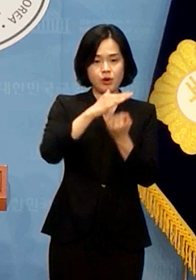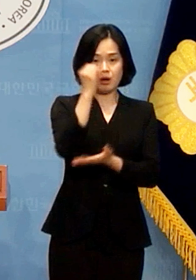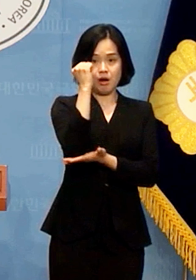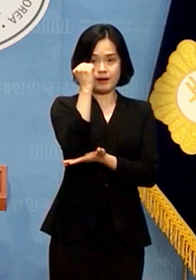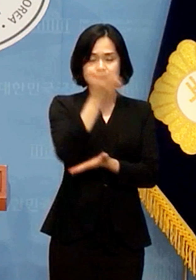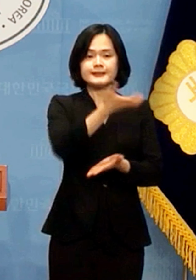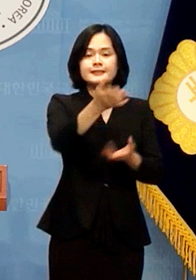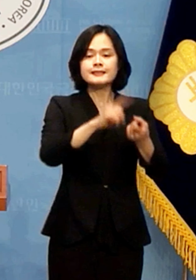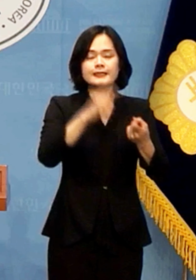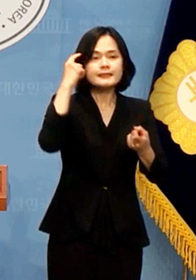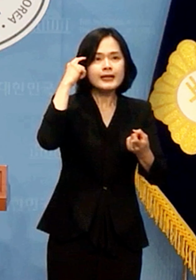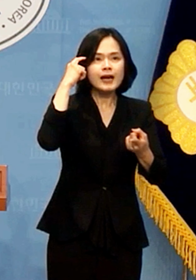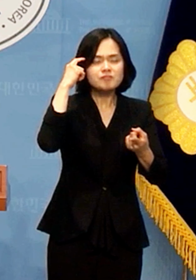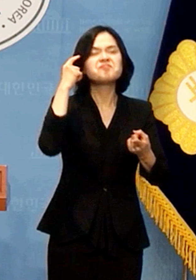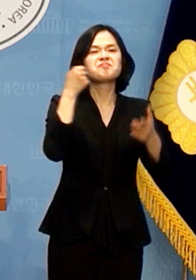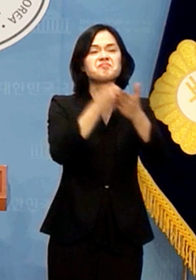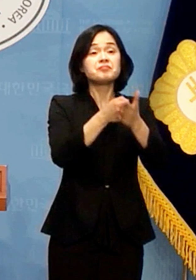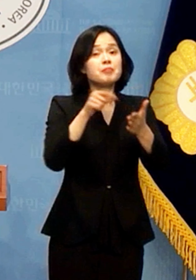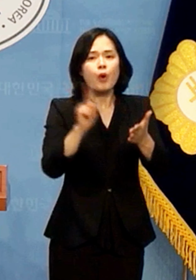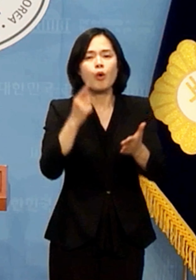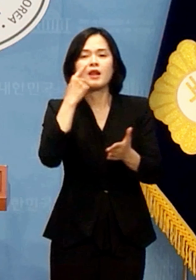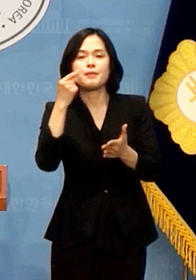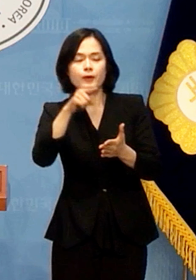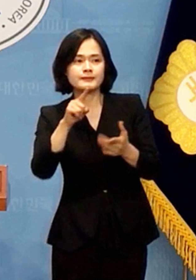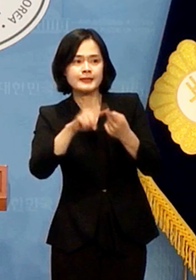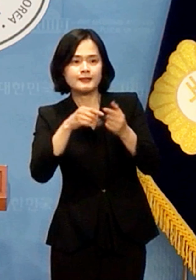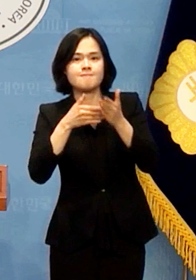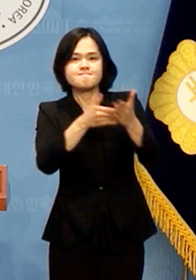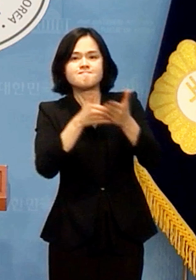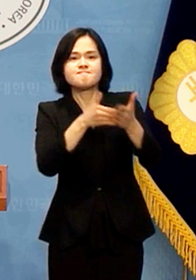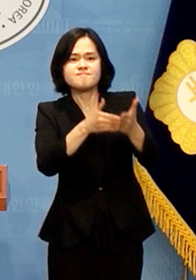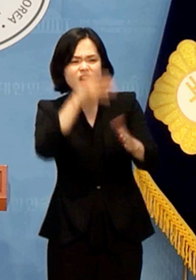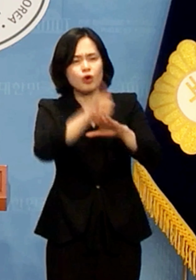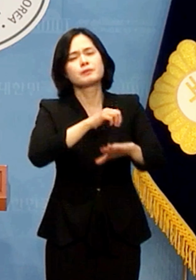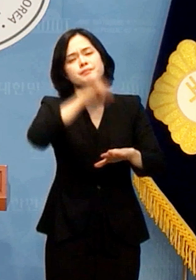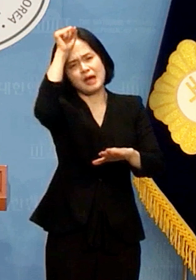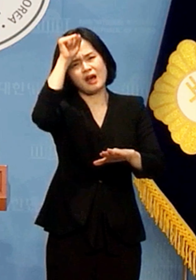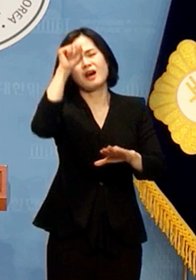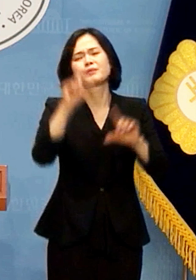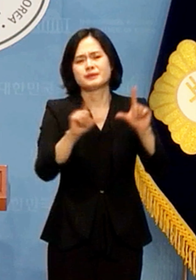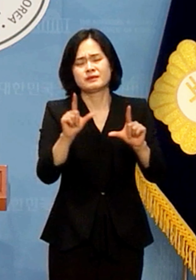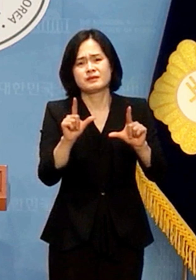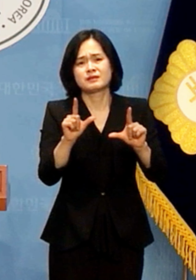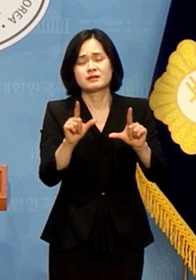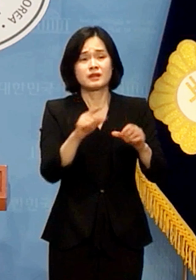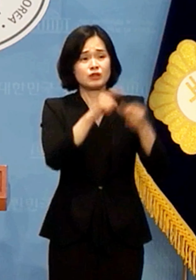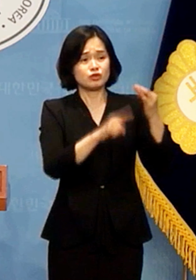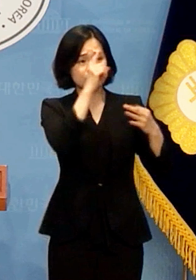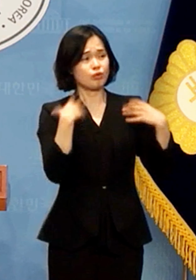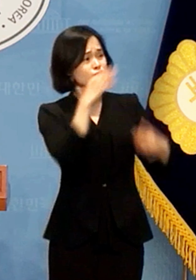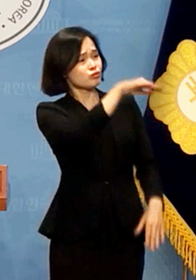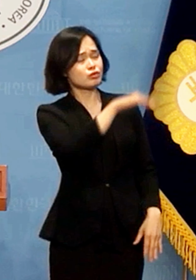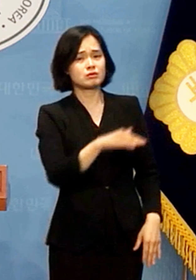결합된 결과물입니다 윤석열 정부에 묻습니다 평화의 소녀상 철거